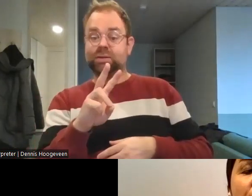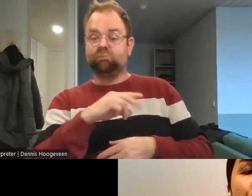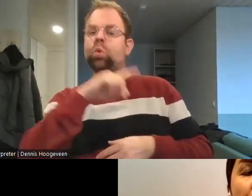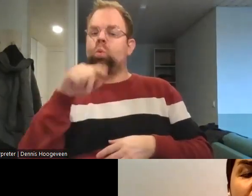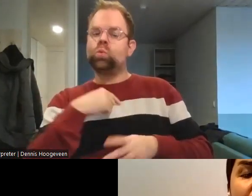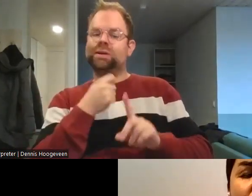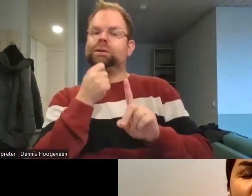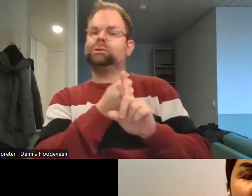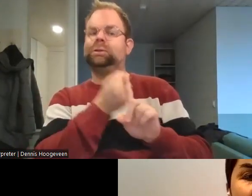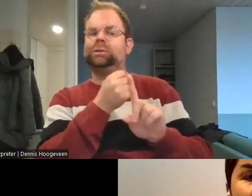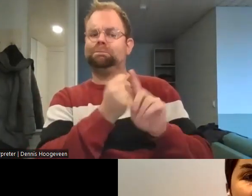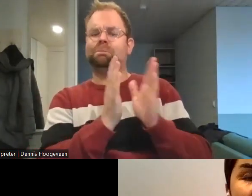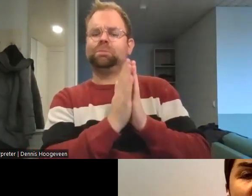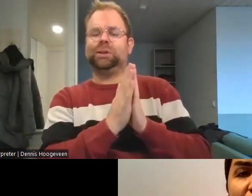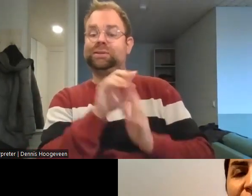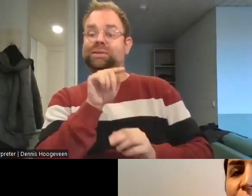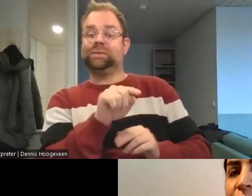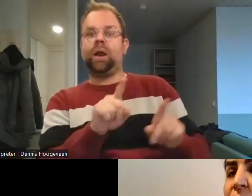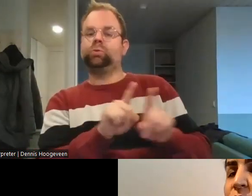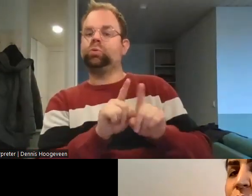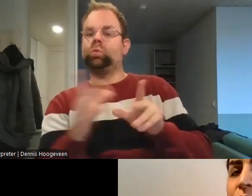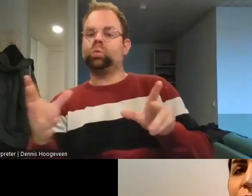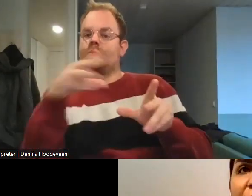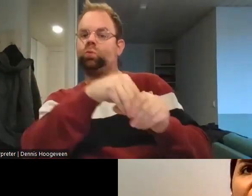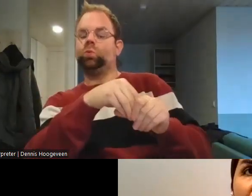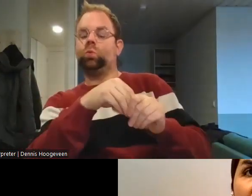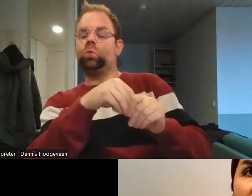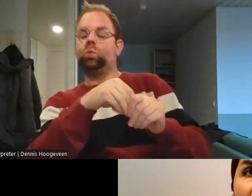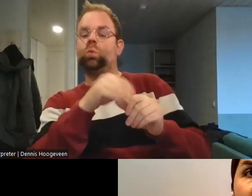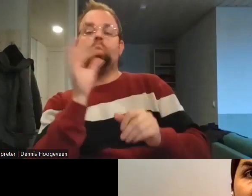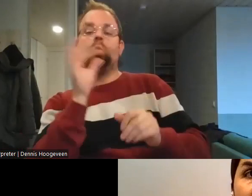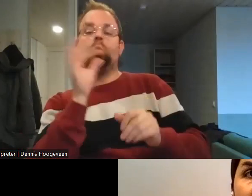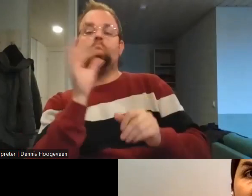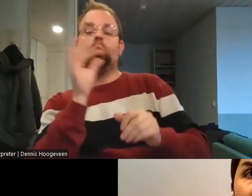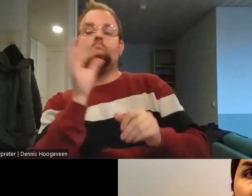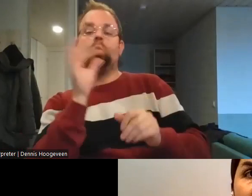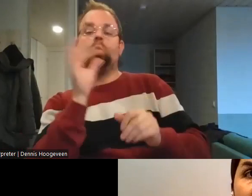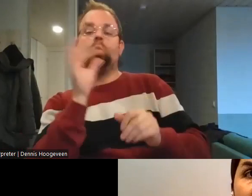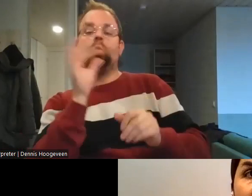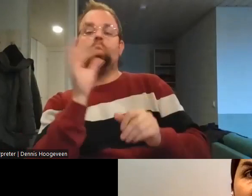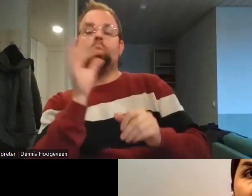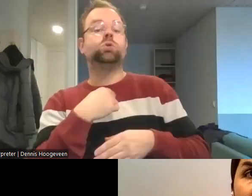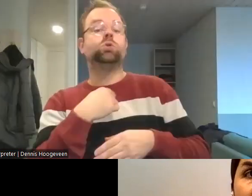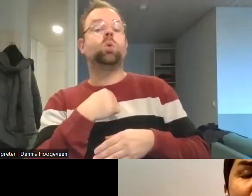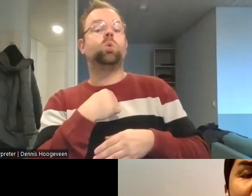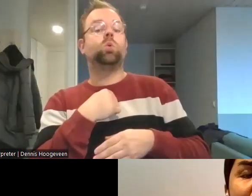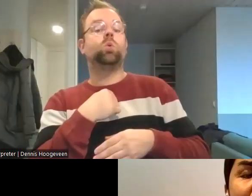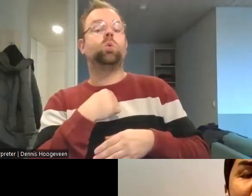faire, bien sûr, beaucoup plus de choses en termes d'accès aux ressources financières.